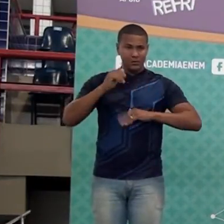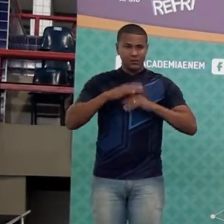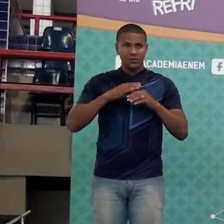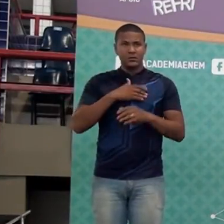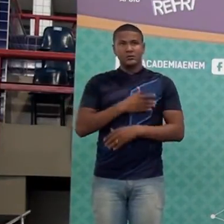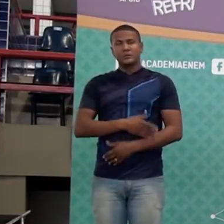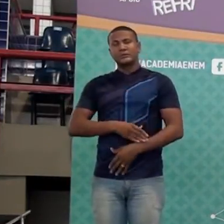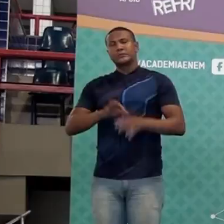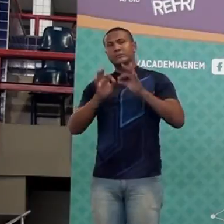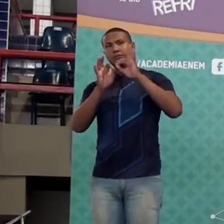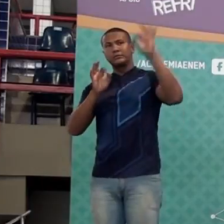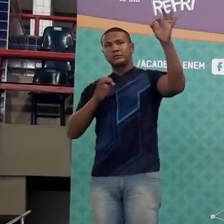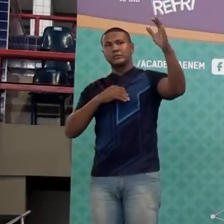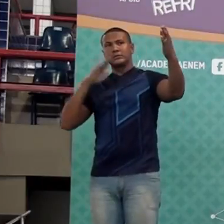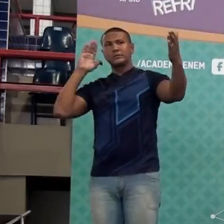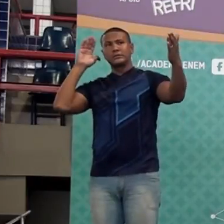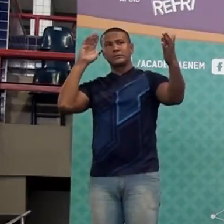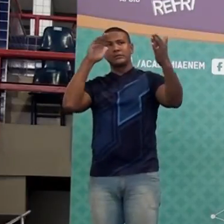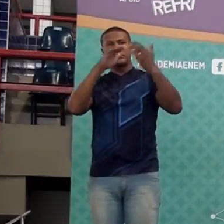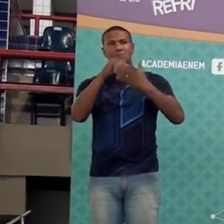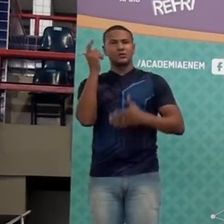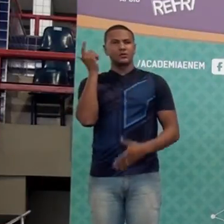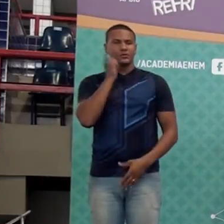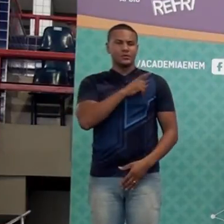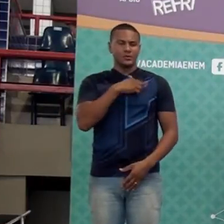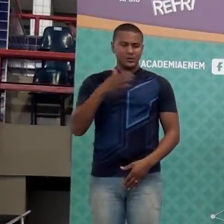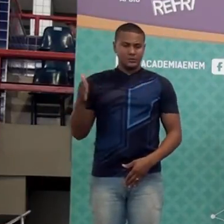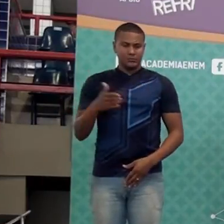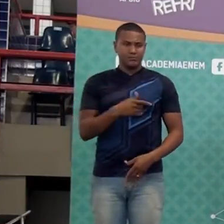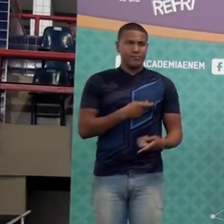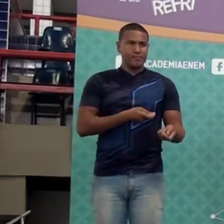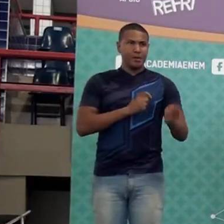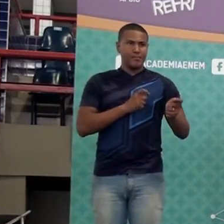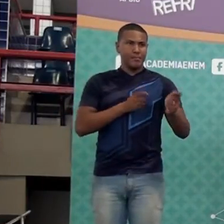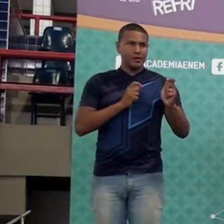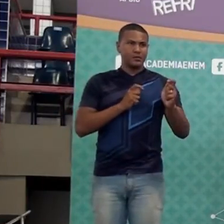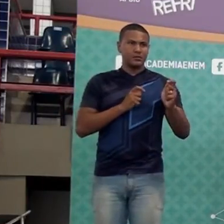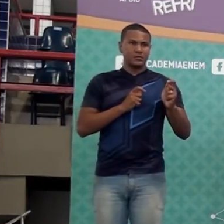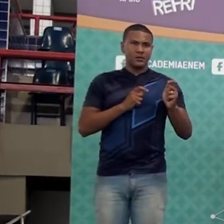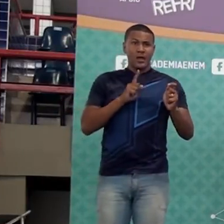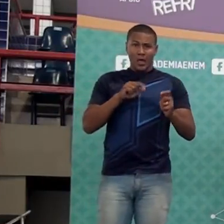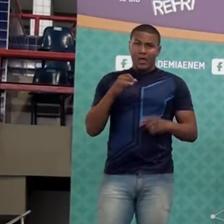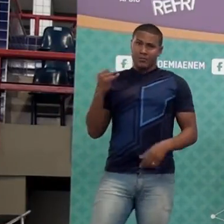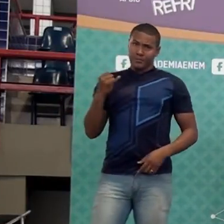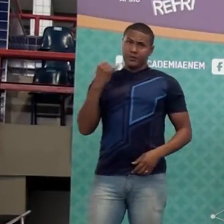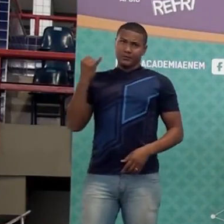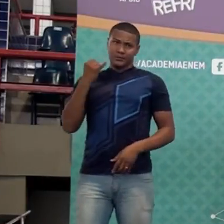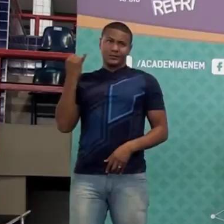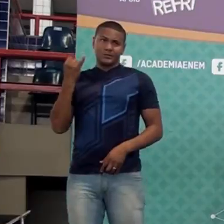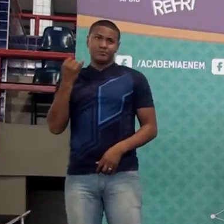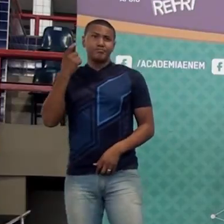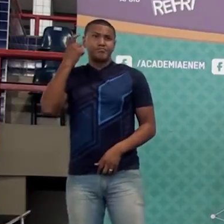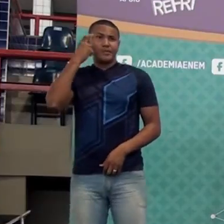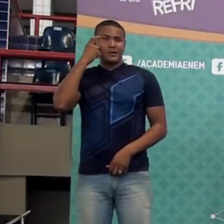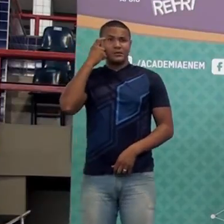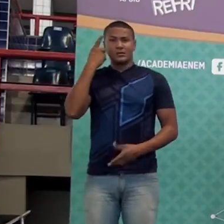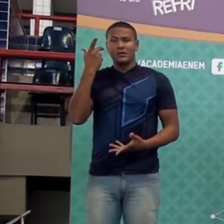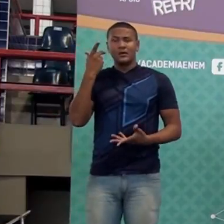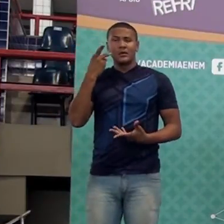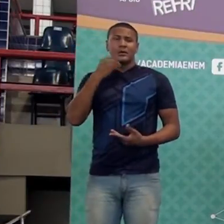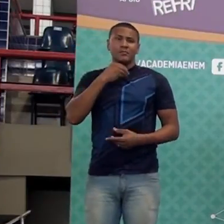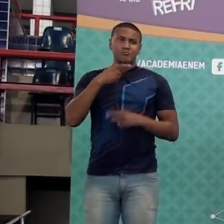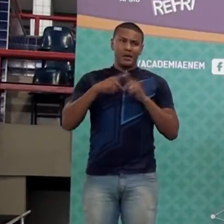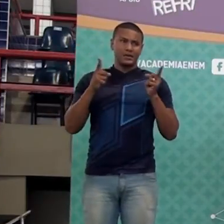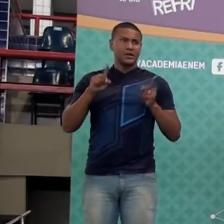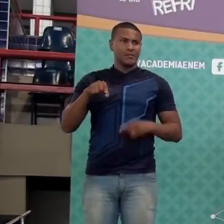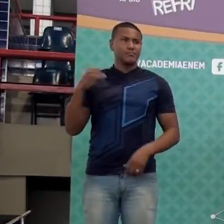conseguir pescar. Então, às vezes são impactos que a gente acha que não são importantes, mas são importantes. Então, tem que ser feito todo esse estudo